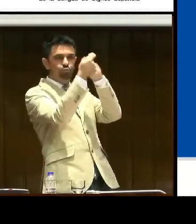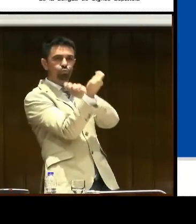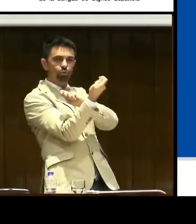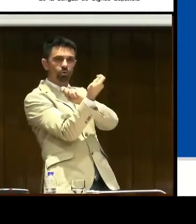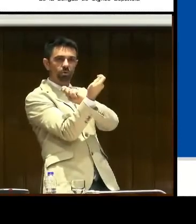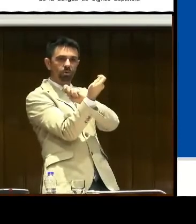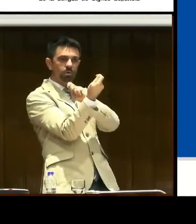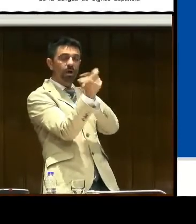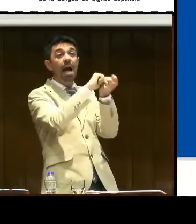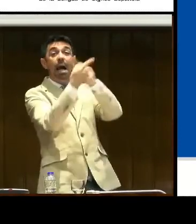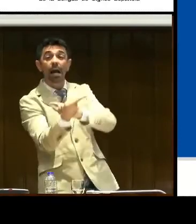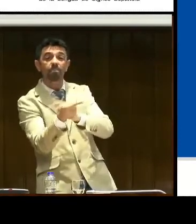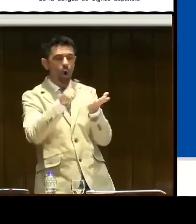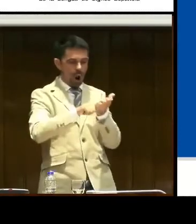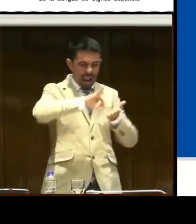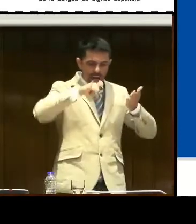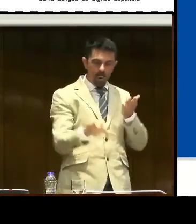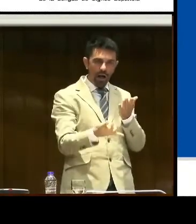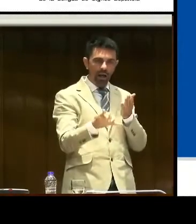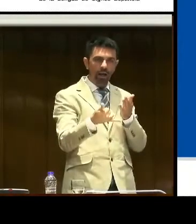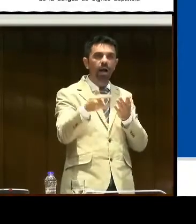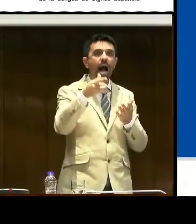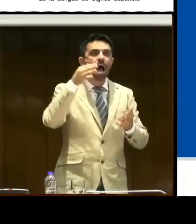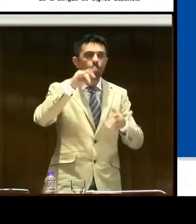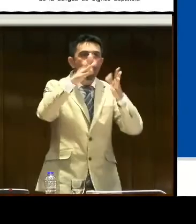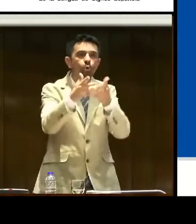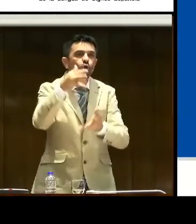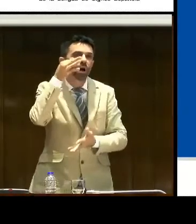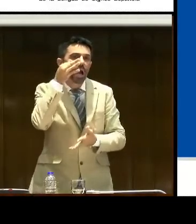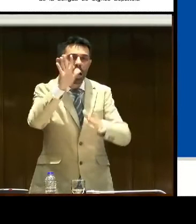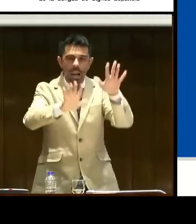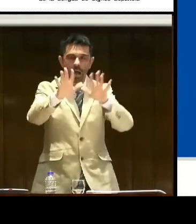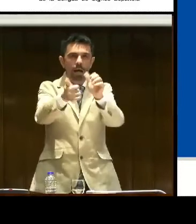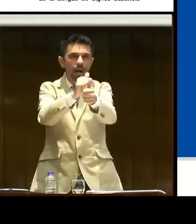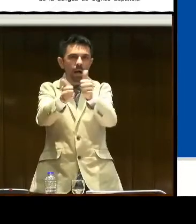del lenguaje a la representación mimética y viceversa.